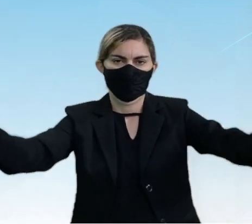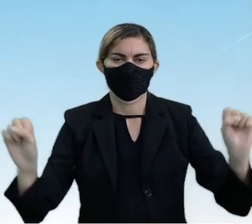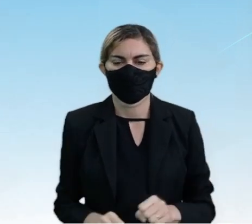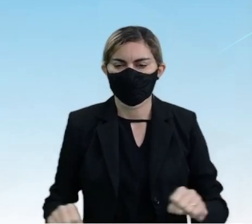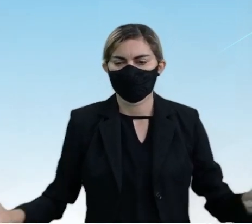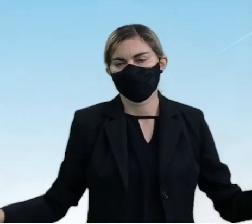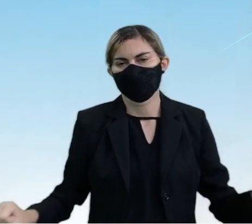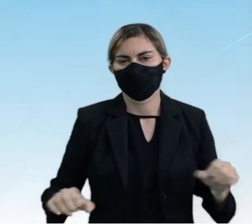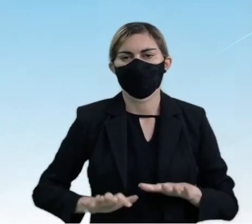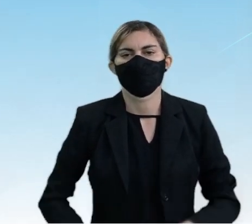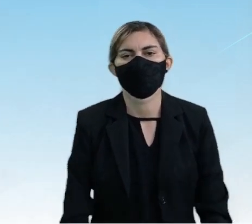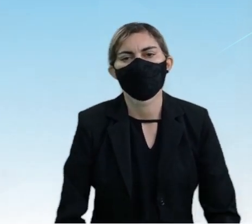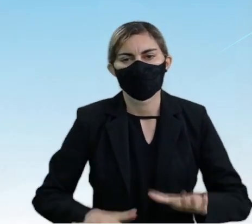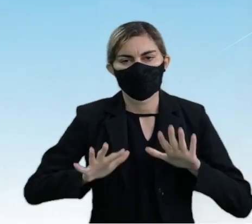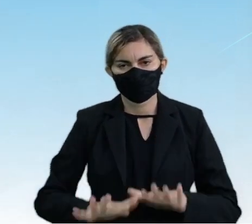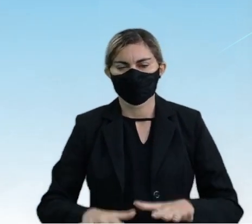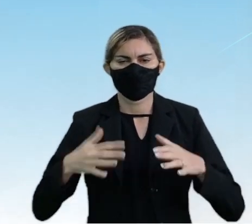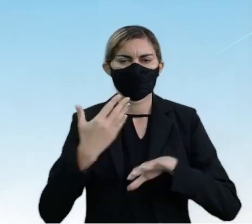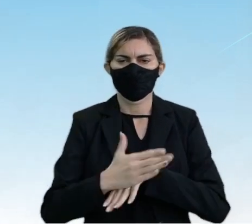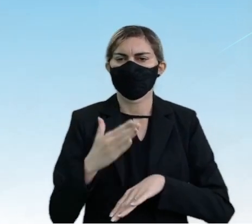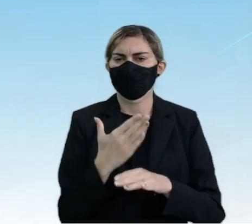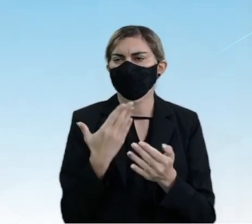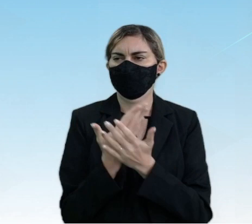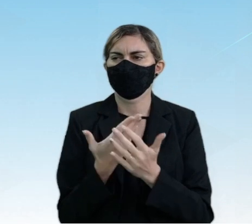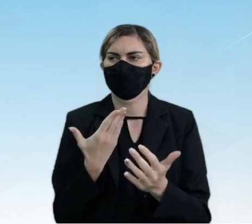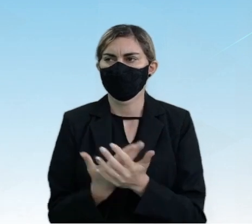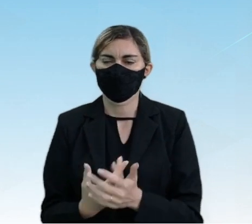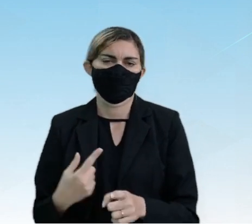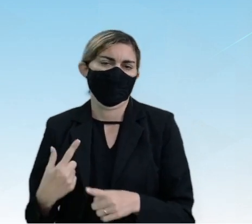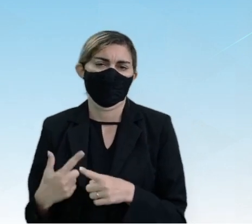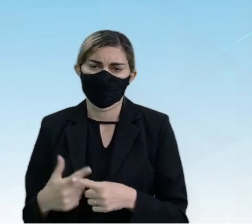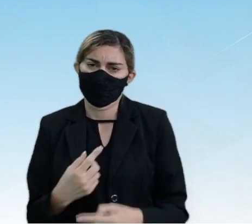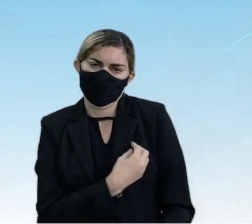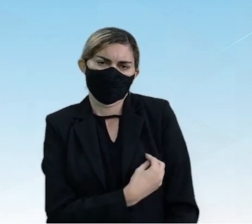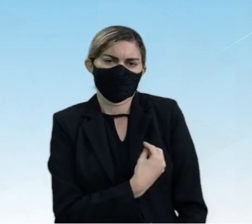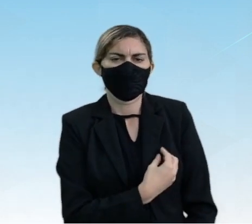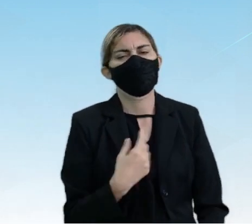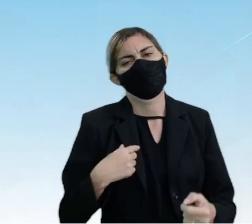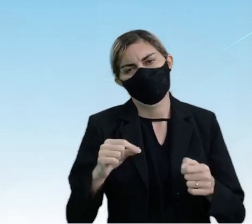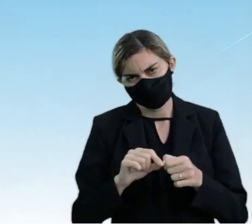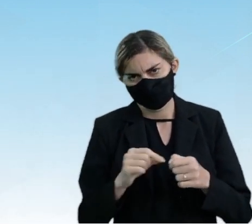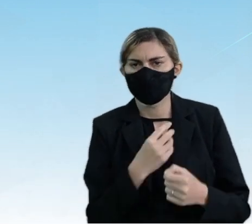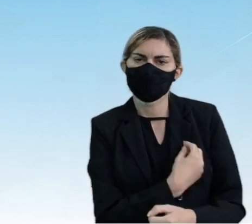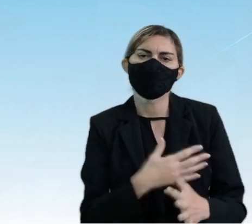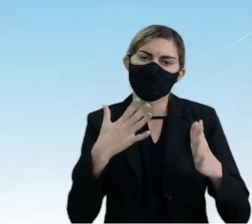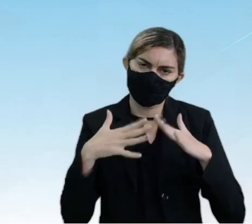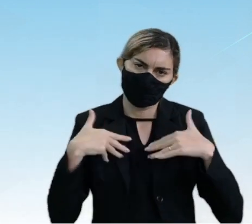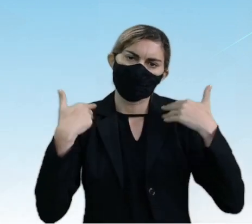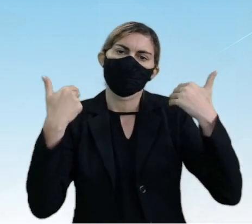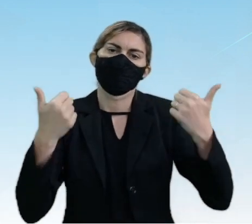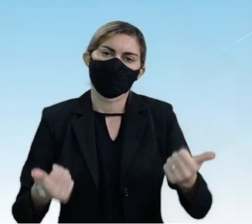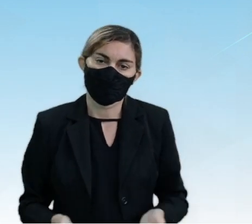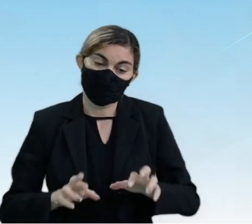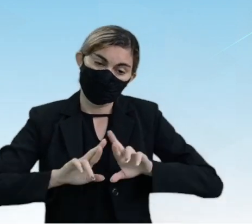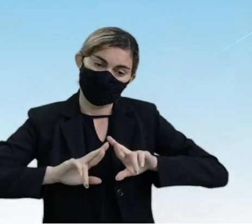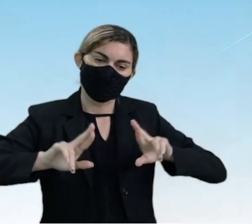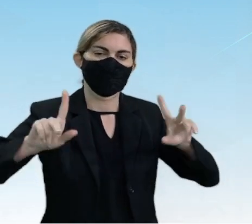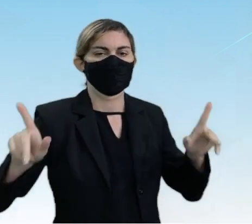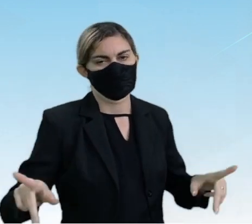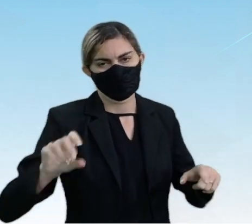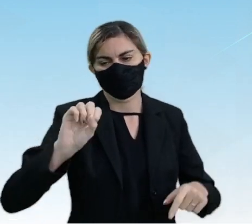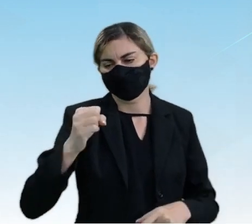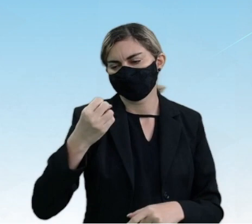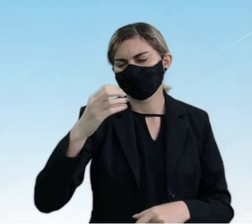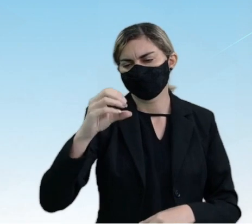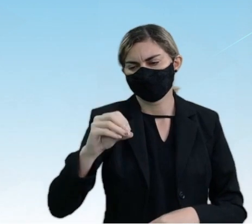lá supino, agachamento, aula disso e aula daquilo, por sobrevivência. A gente faz para poder viver melhor, que é diferente de sobreviver. Então